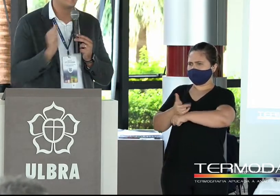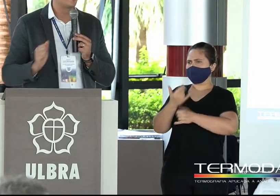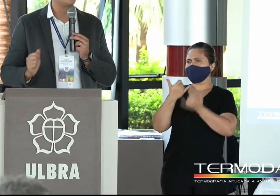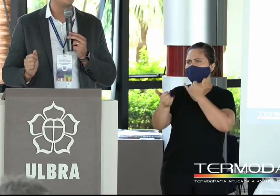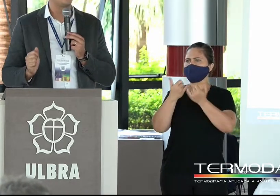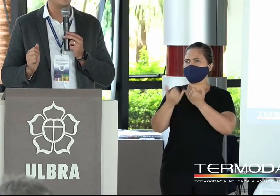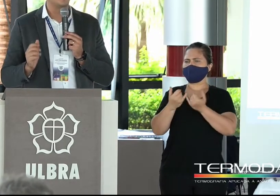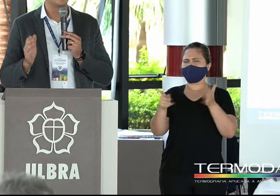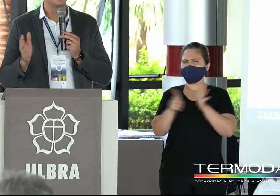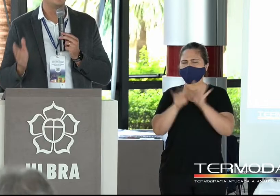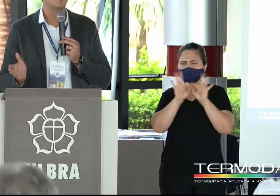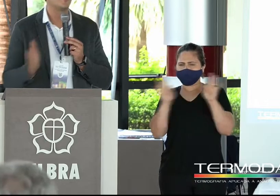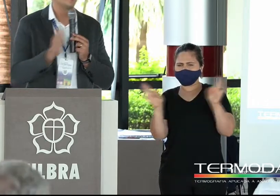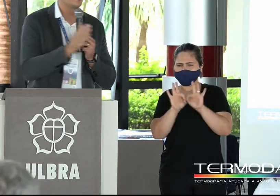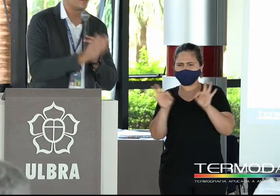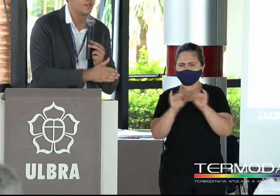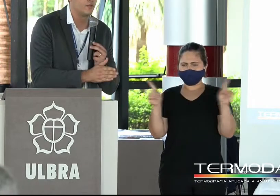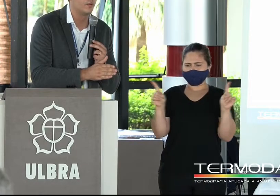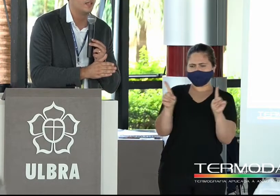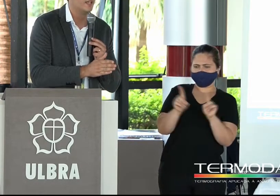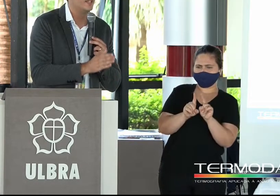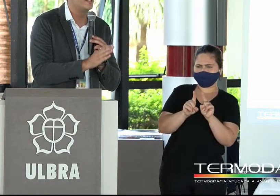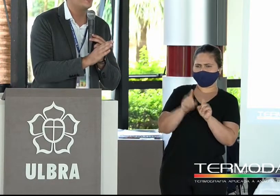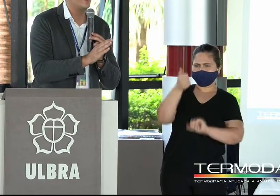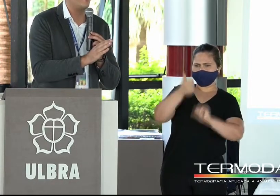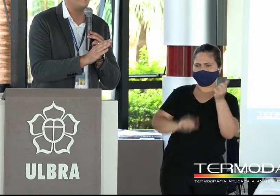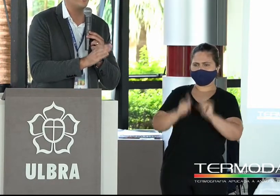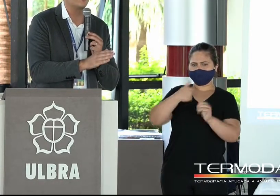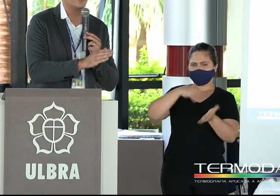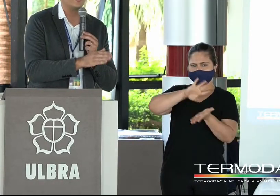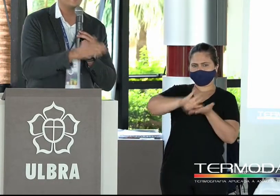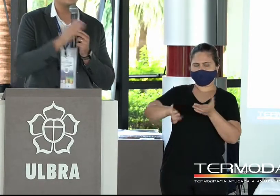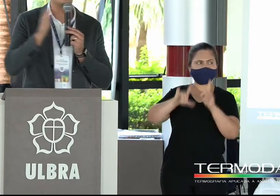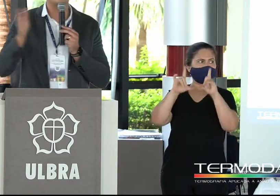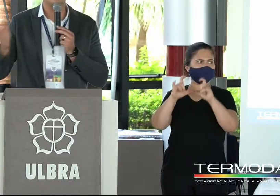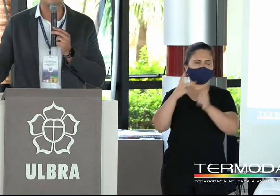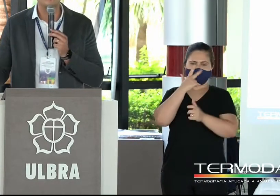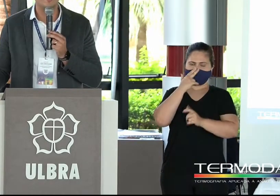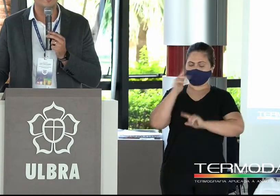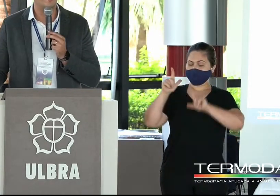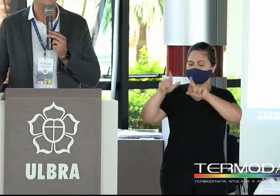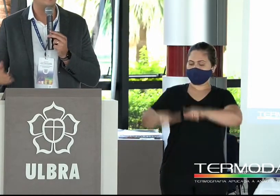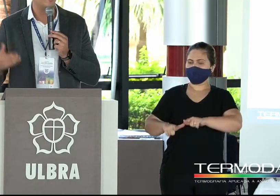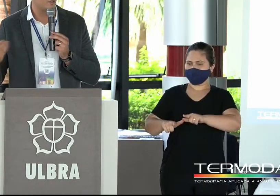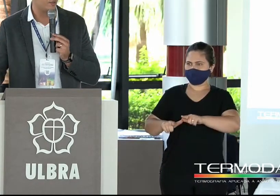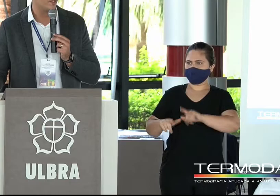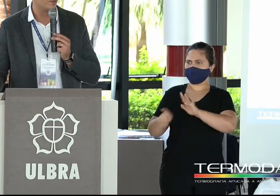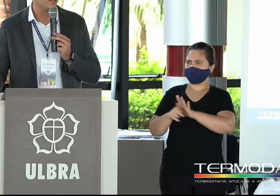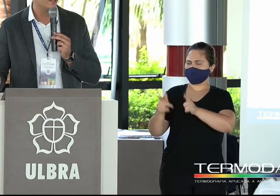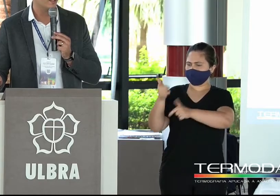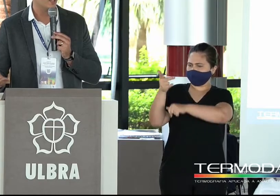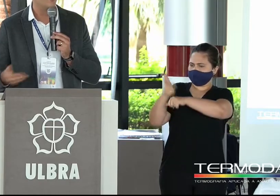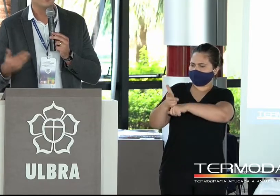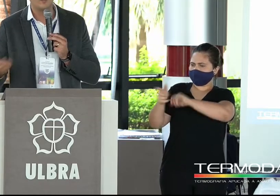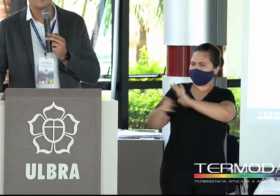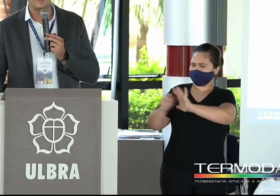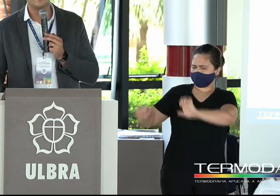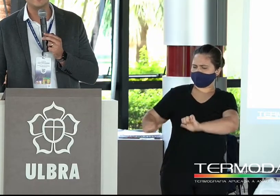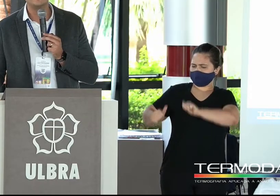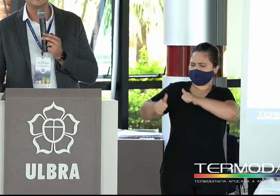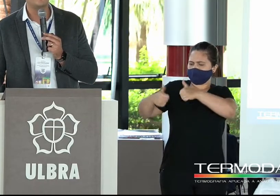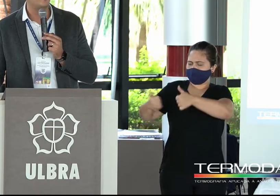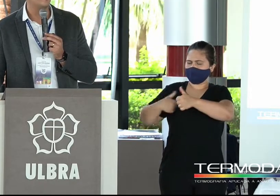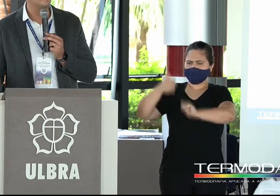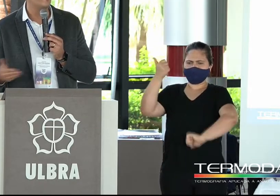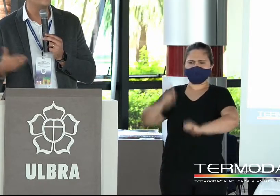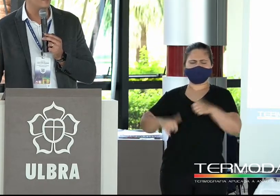em câmeras convencionais, de menor resolução, e se eu tirar uma foto daquele mesmo local com uma câmera de melhor resolução, eu vou ter uma qualidade